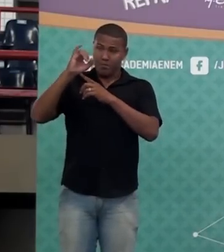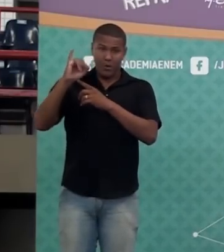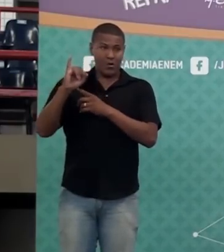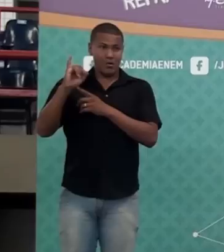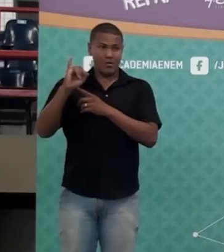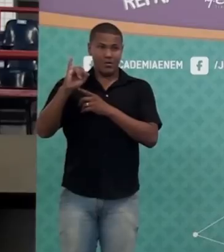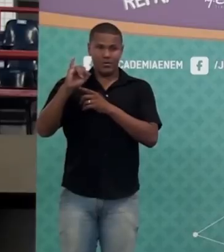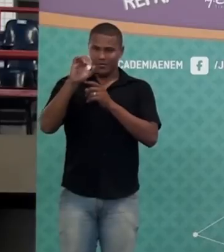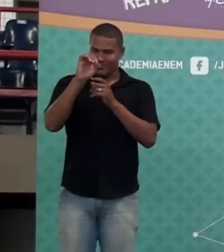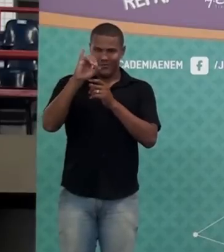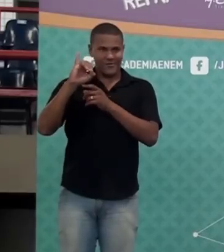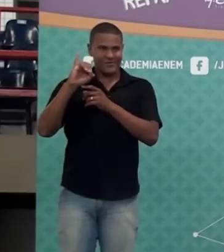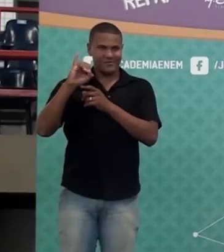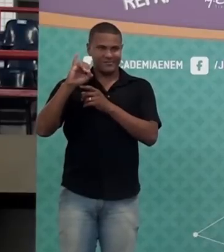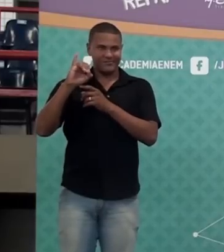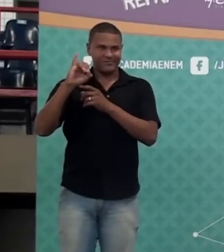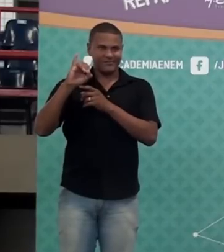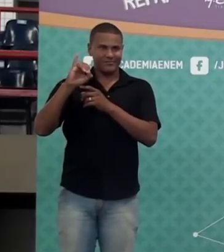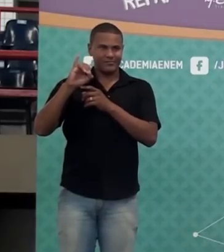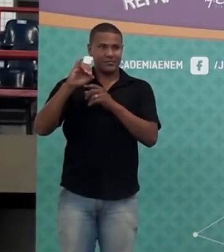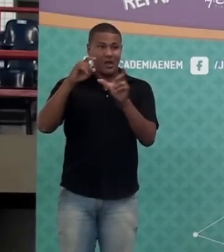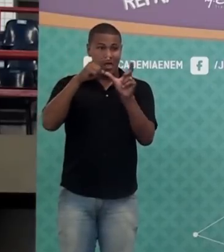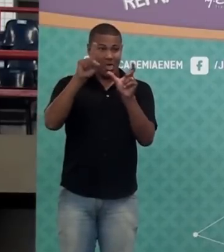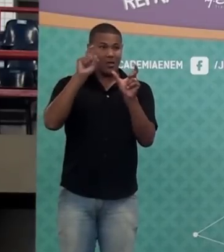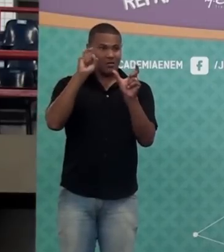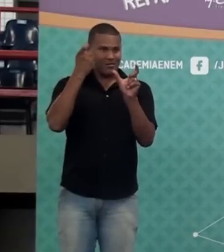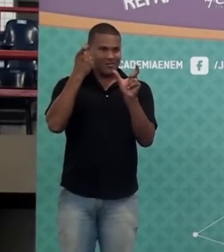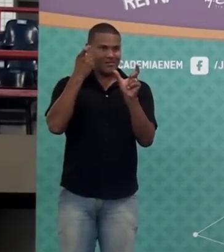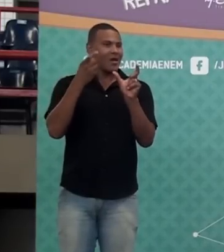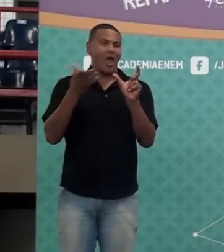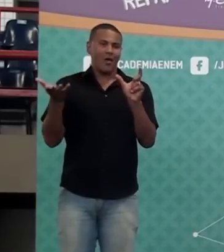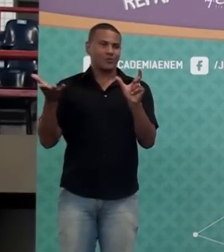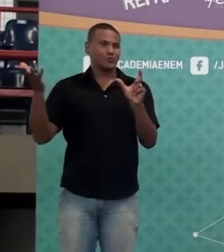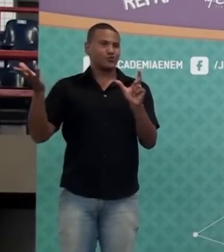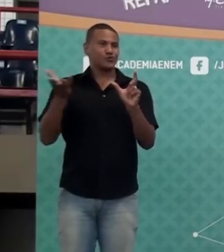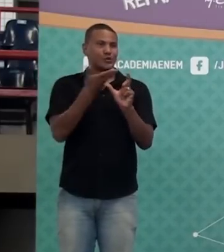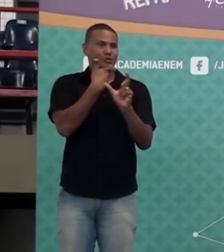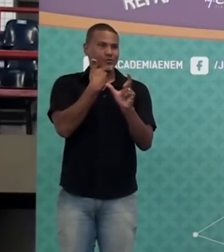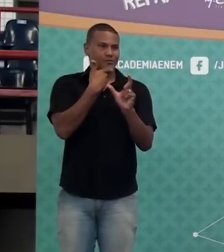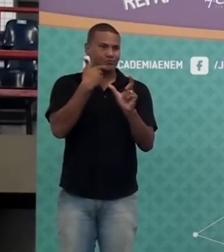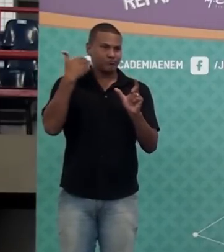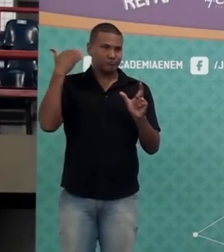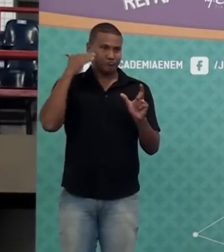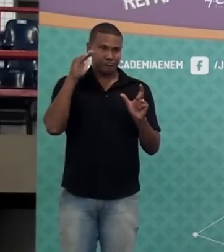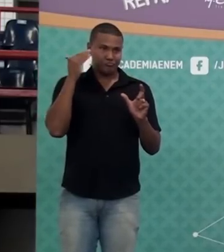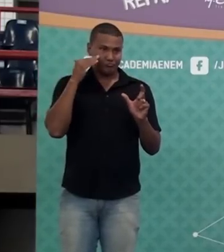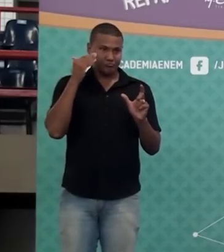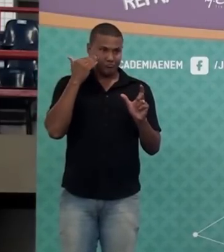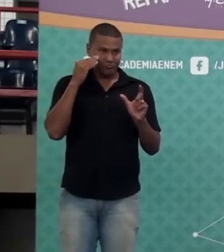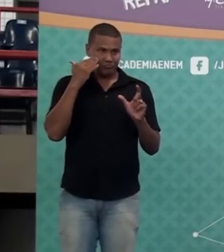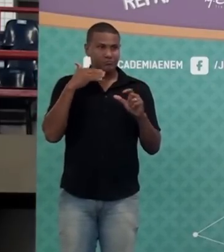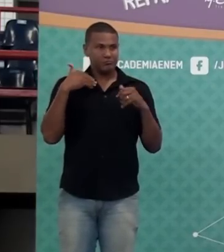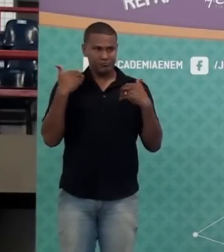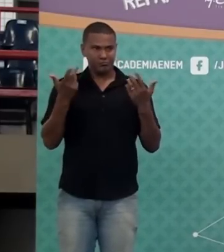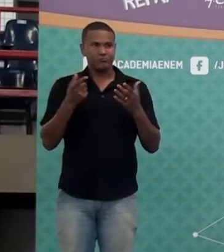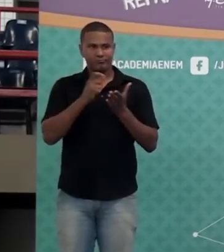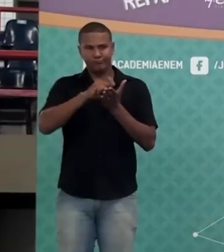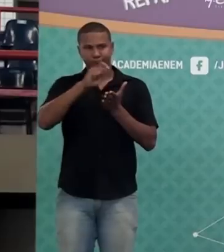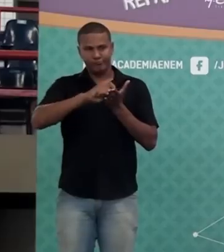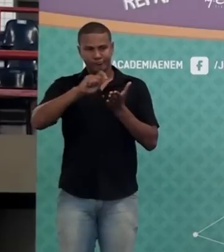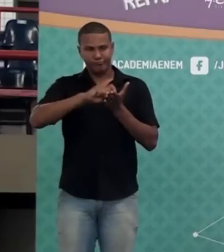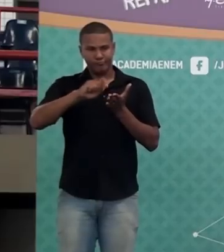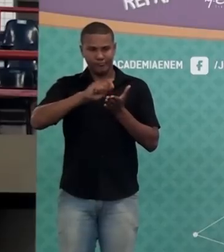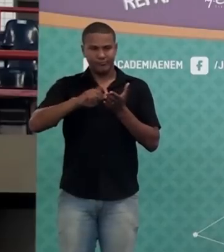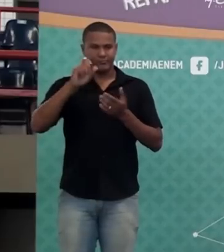é paroxítona, a sílaba forte é a penúltima. Então, a gente vai grafar conforme está do outro